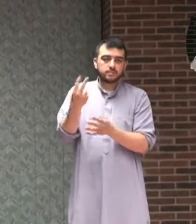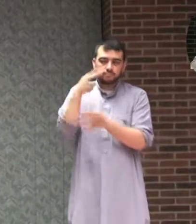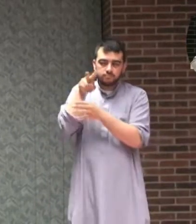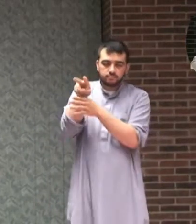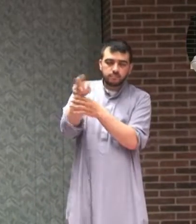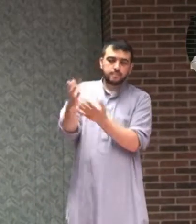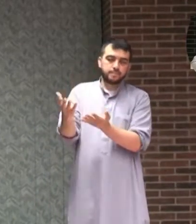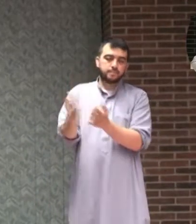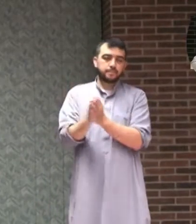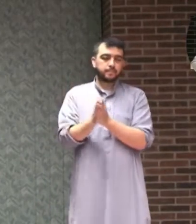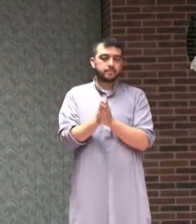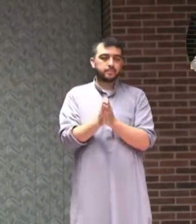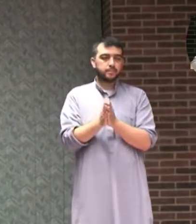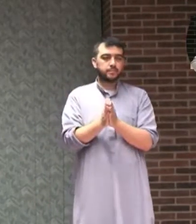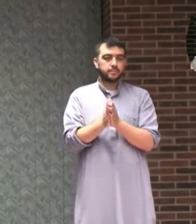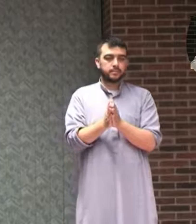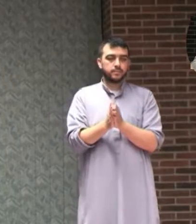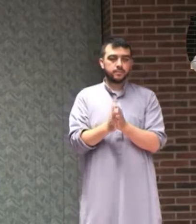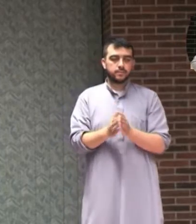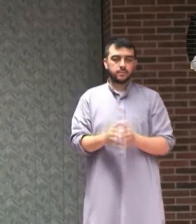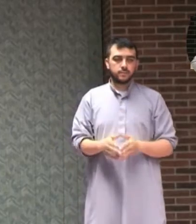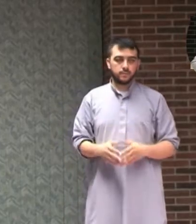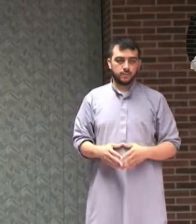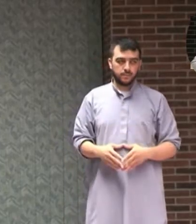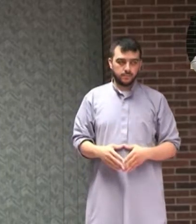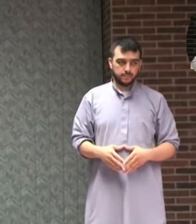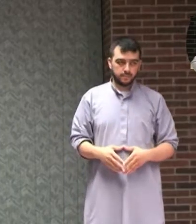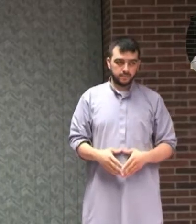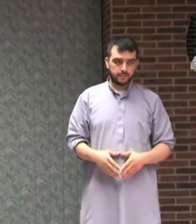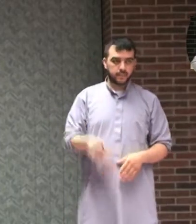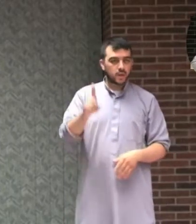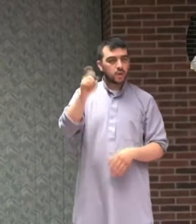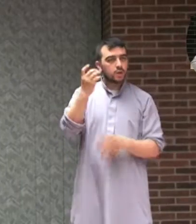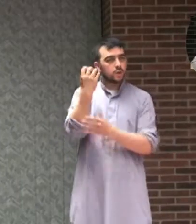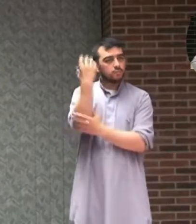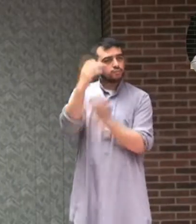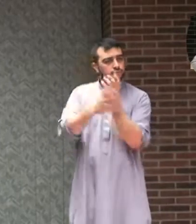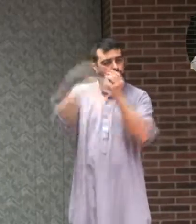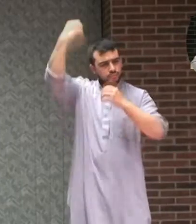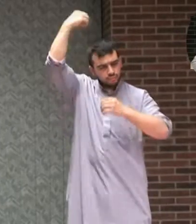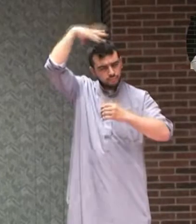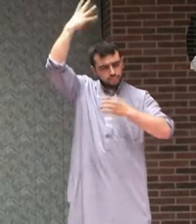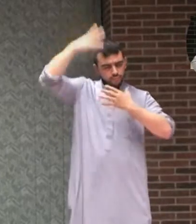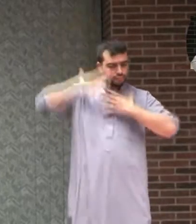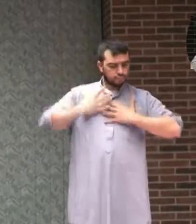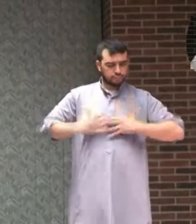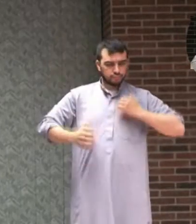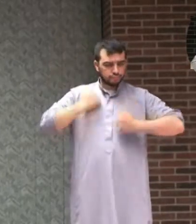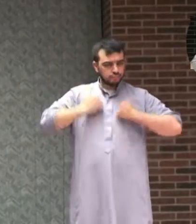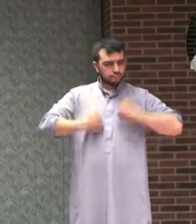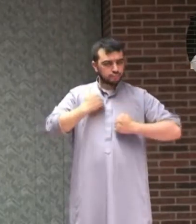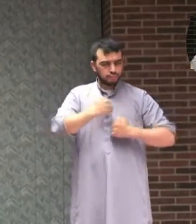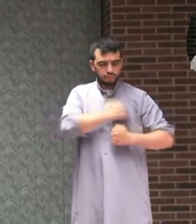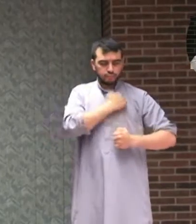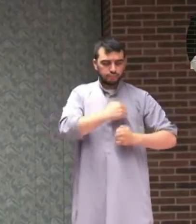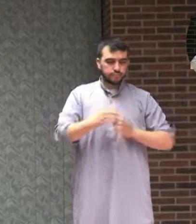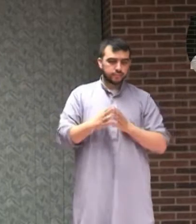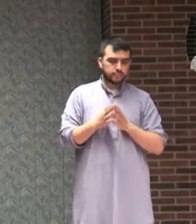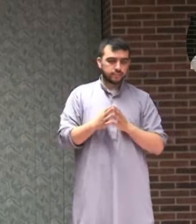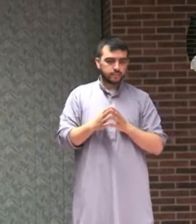quelques-uns qui pourraient avoir des regards biaiseux ou quoi que ce soit. Donc, al-ghusl, le